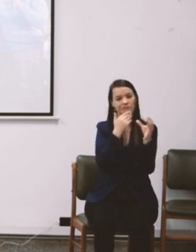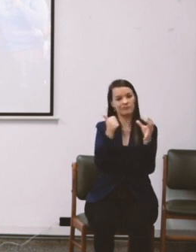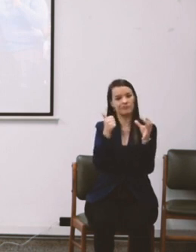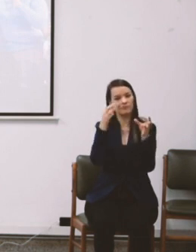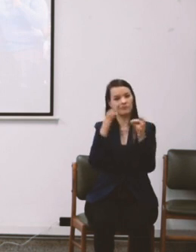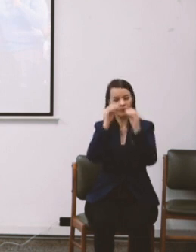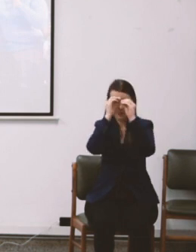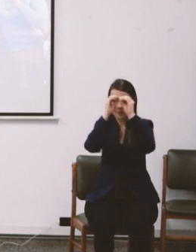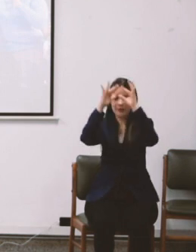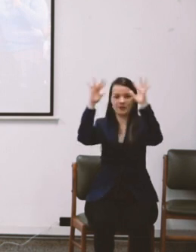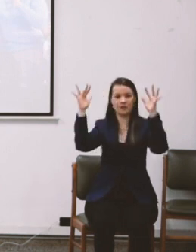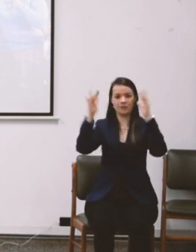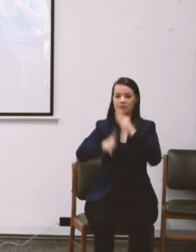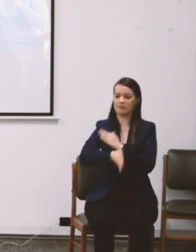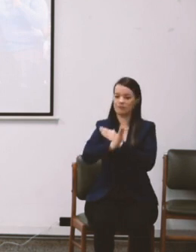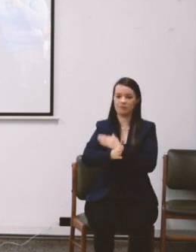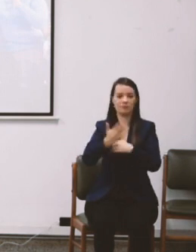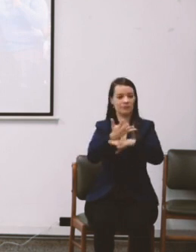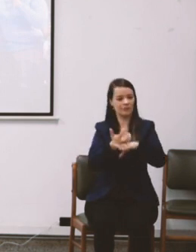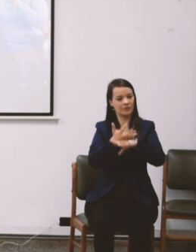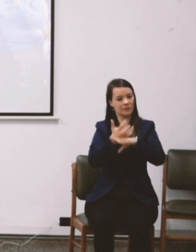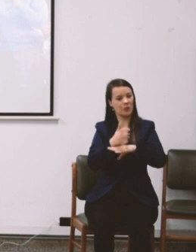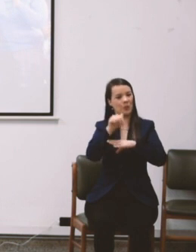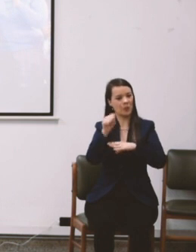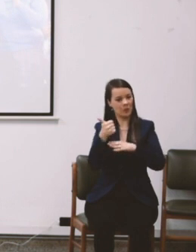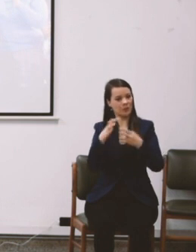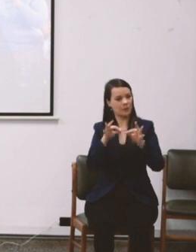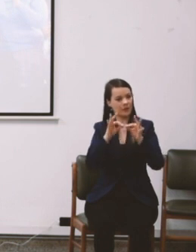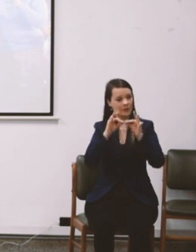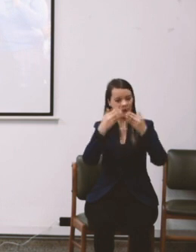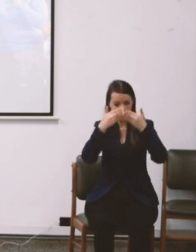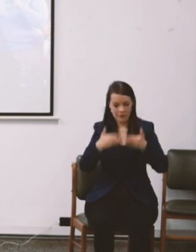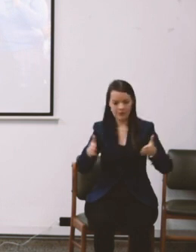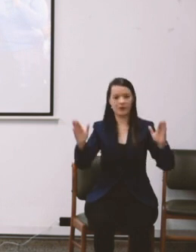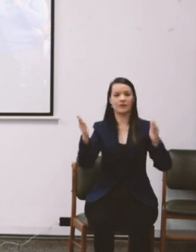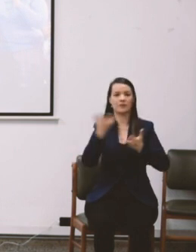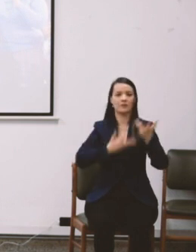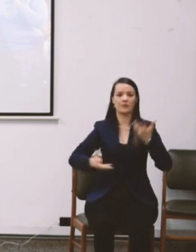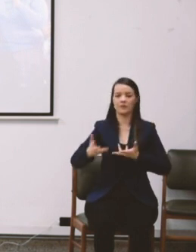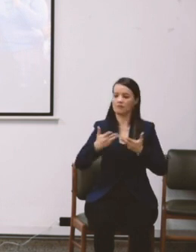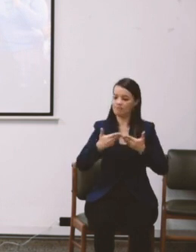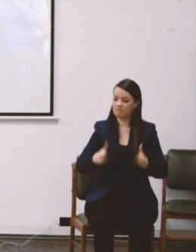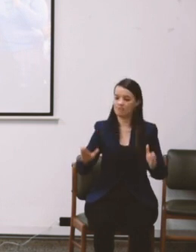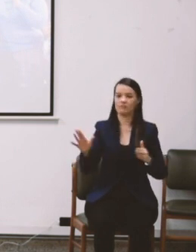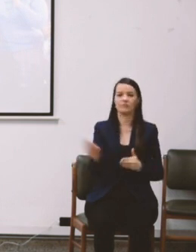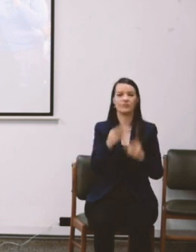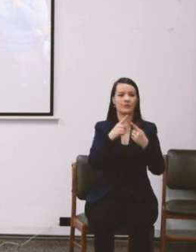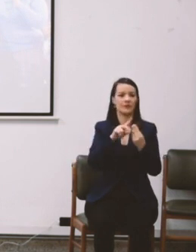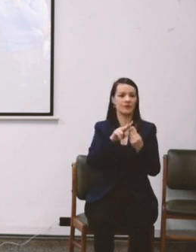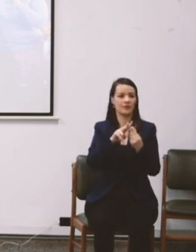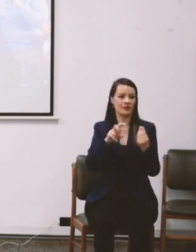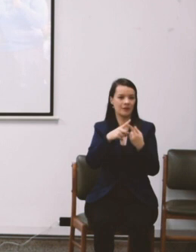imaginar y por seguir practicando y por seguir exigiendo otras formas de cohabitar, ¿no? O sea, me parece que un tema ahí podría ser el tema de